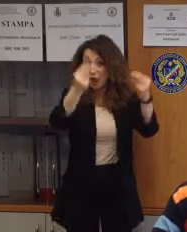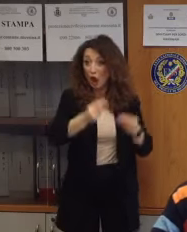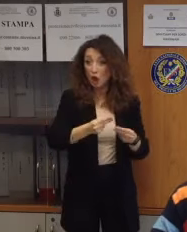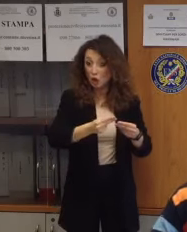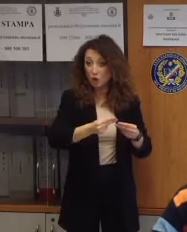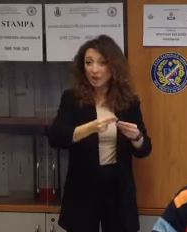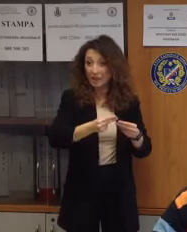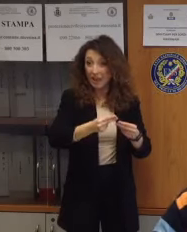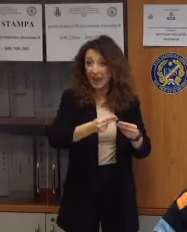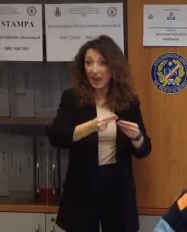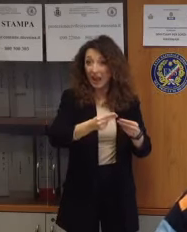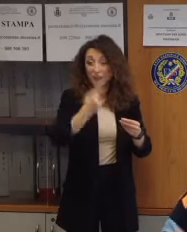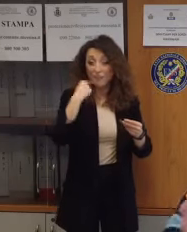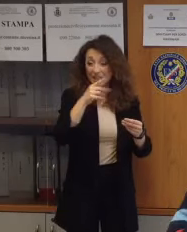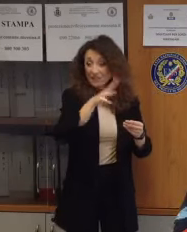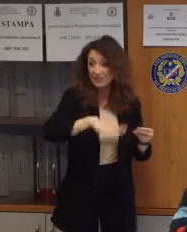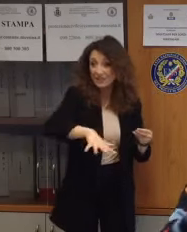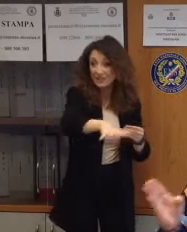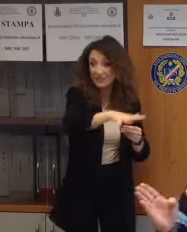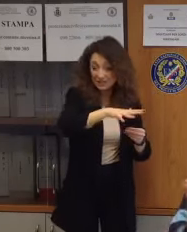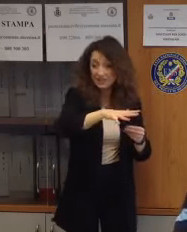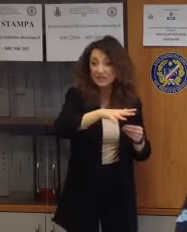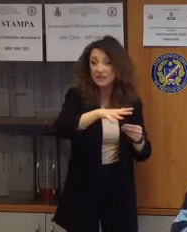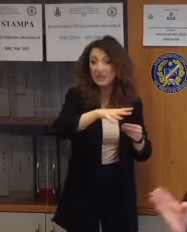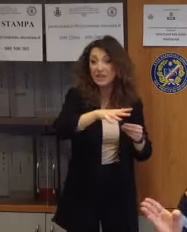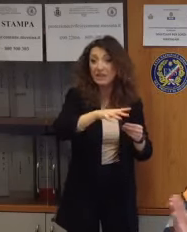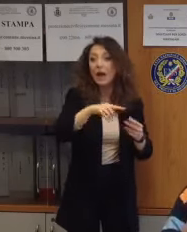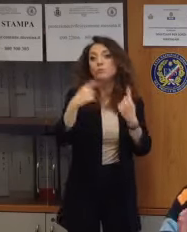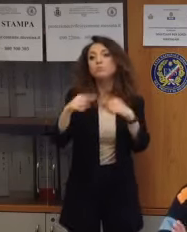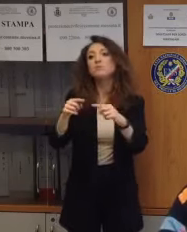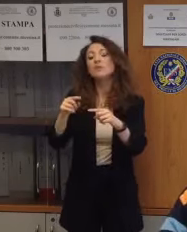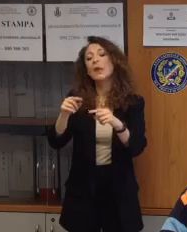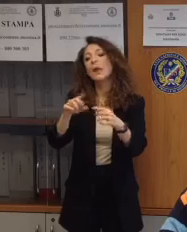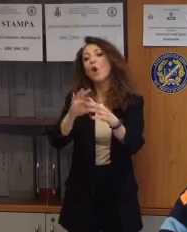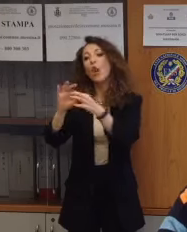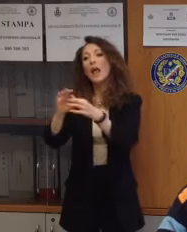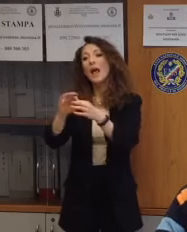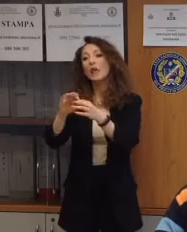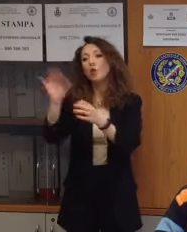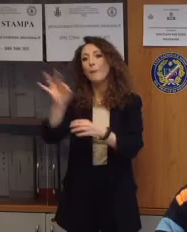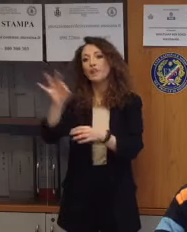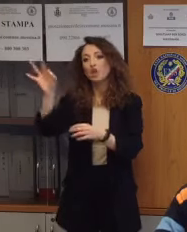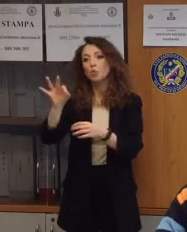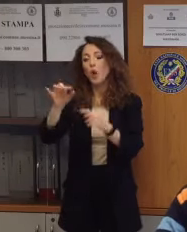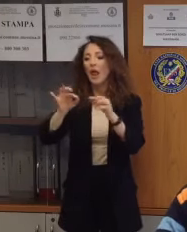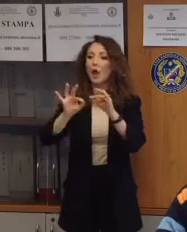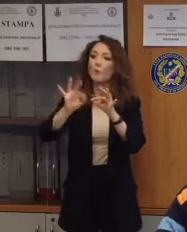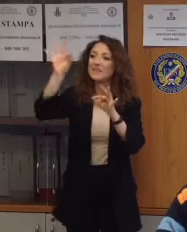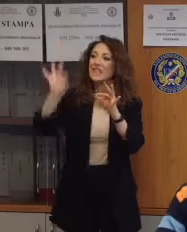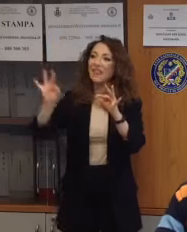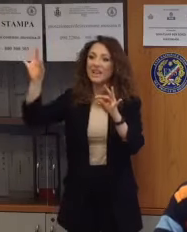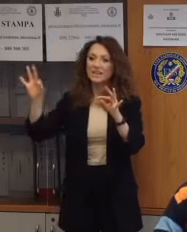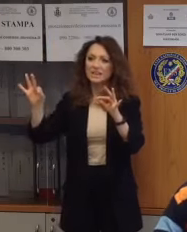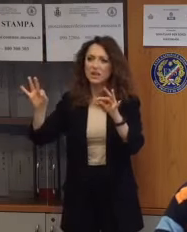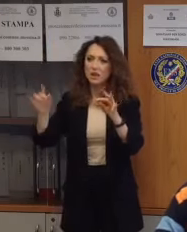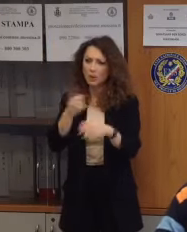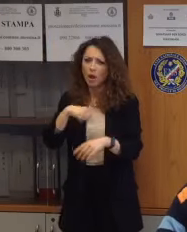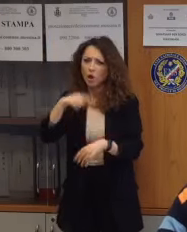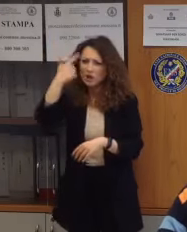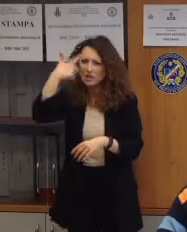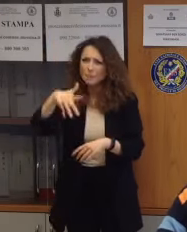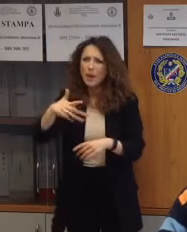a Messina, perché vi forniamo anche questo dato statistico, perché noi siamo coscienti che ci sono i nuovi poveri